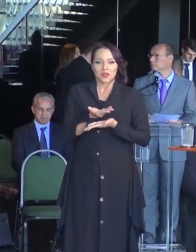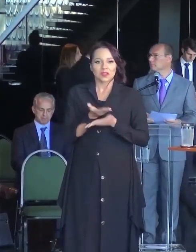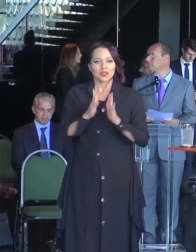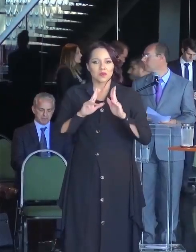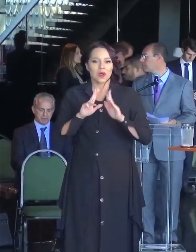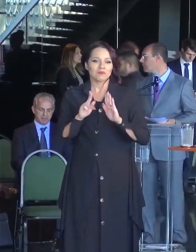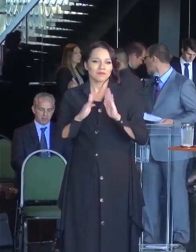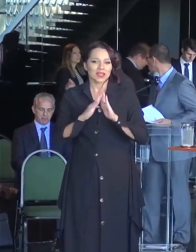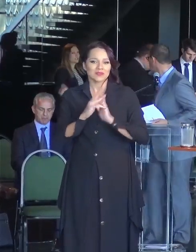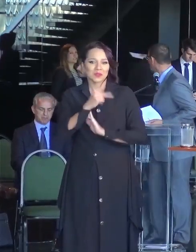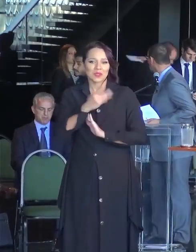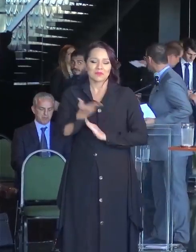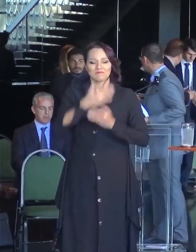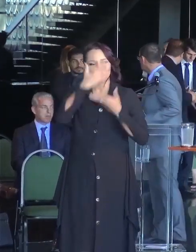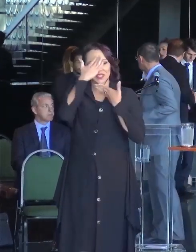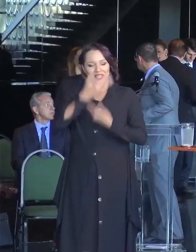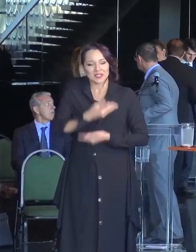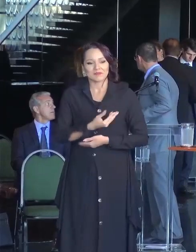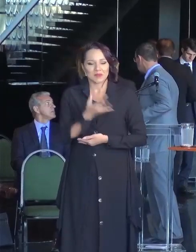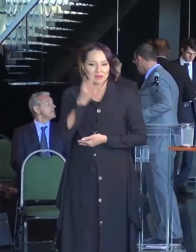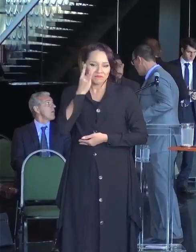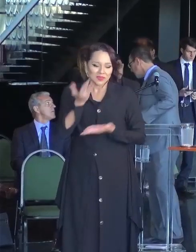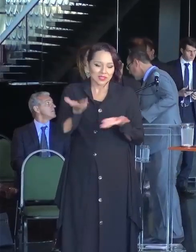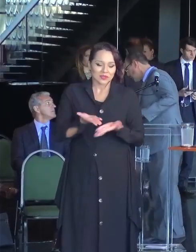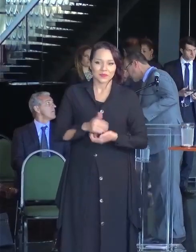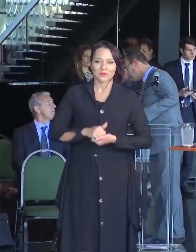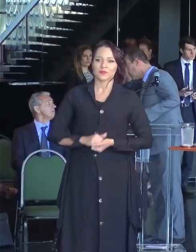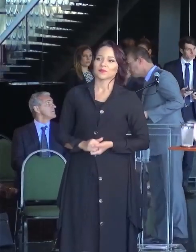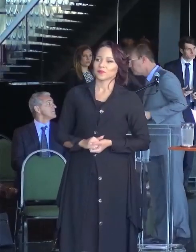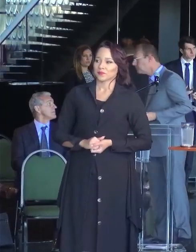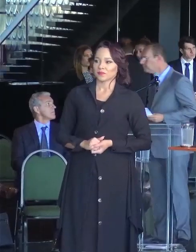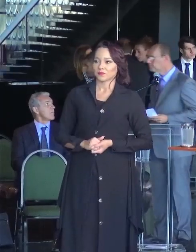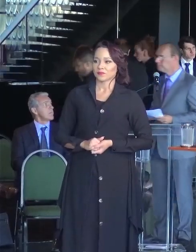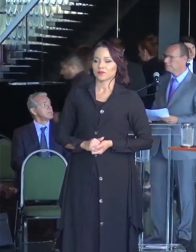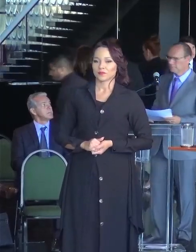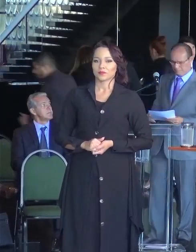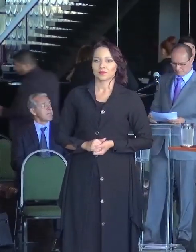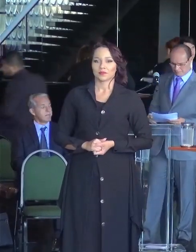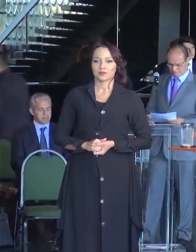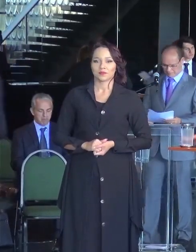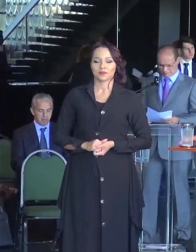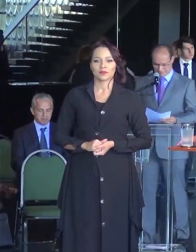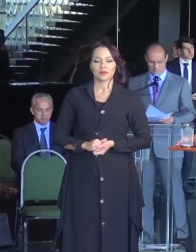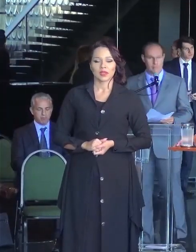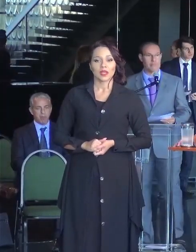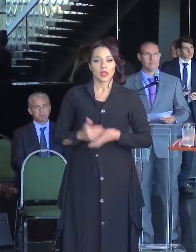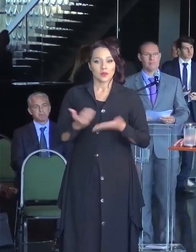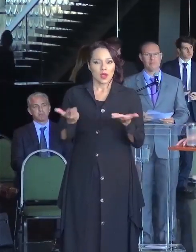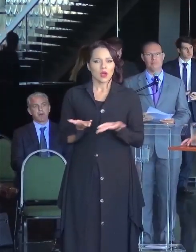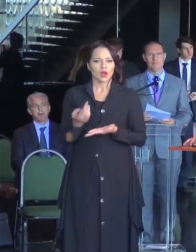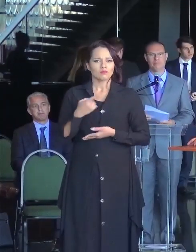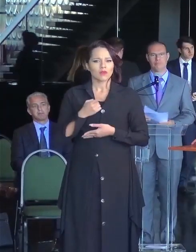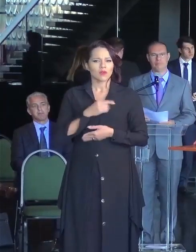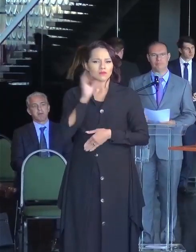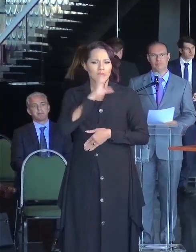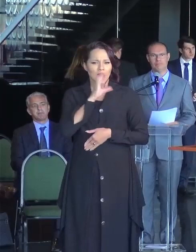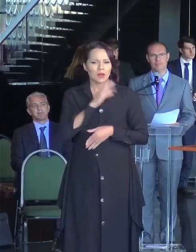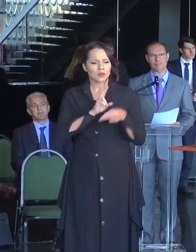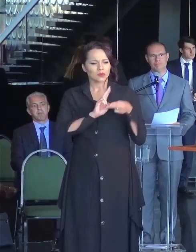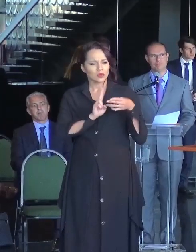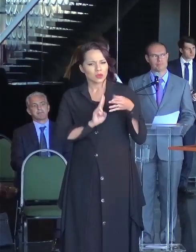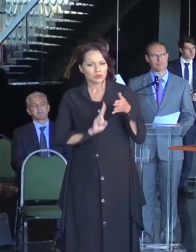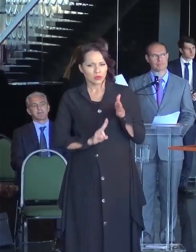casa do senhor aqui. Muito obrigado pela sua presença. Eu passarei aqui a uma rápida